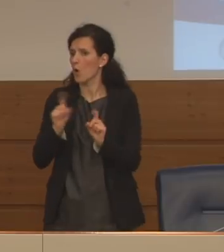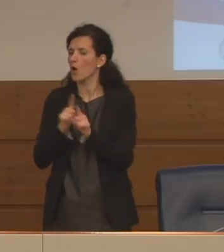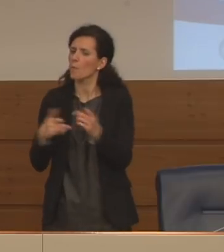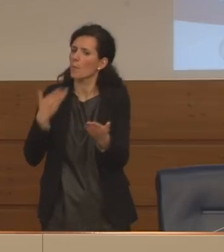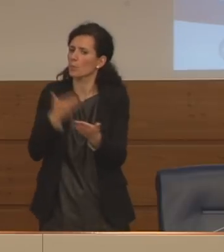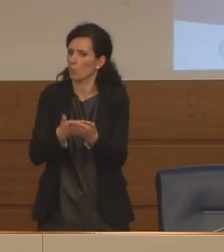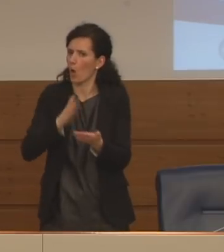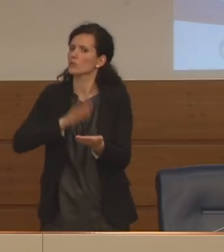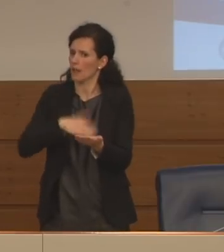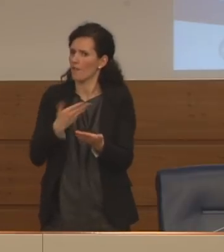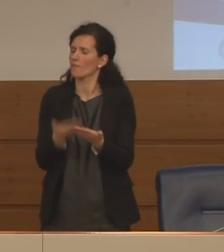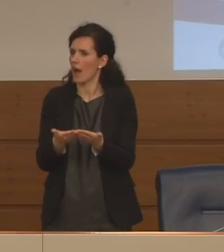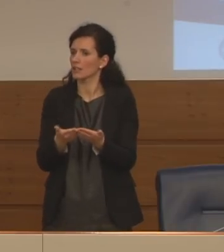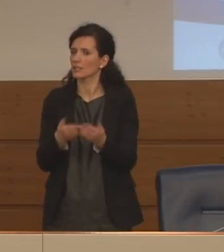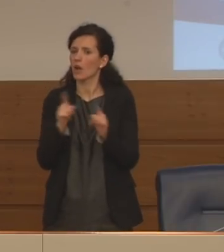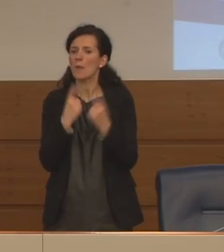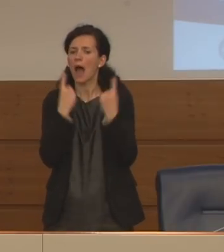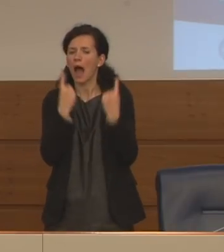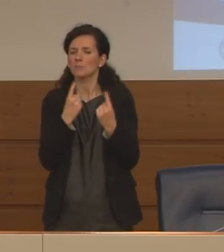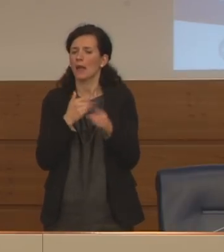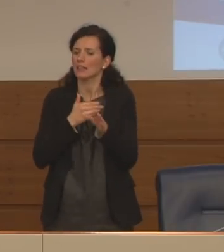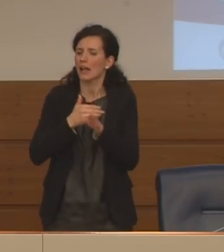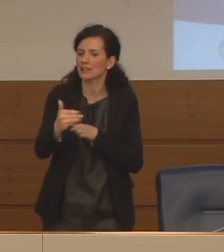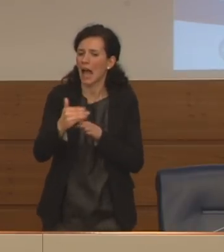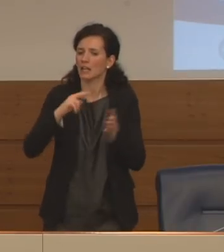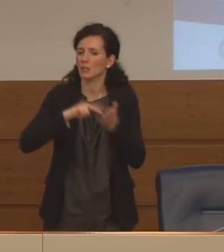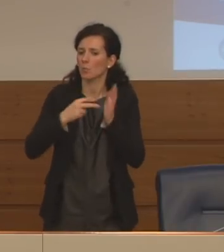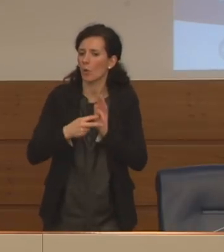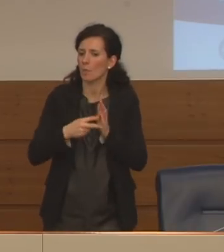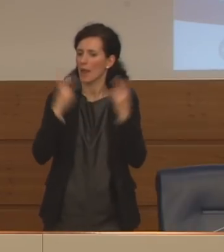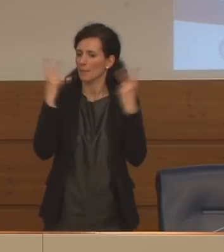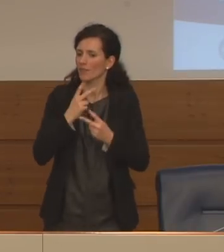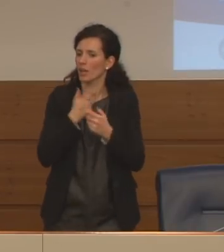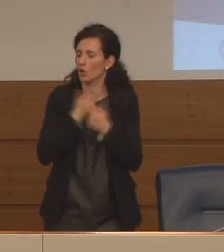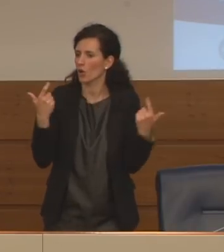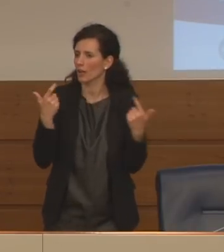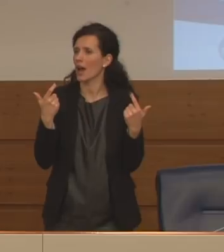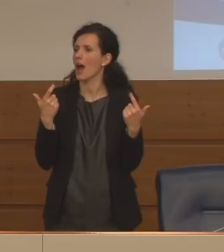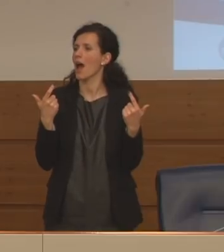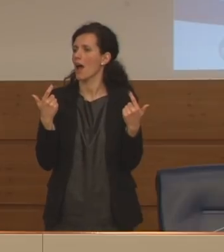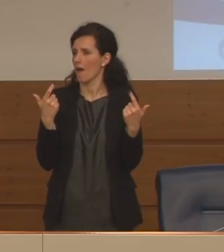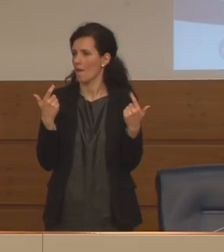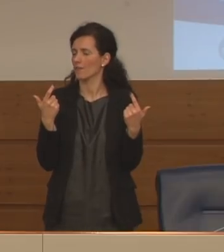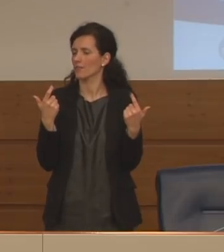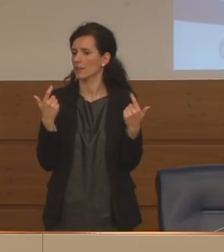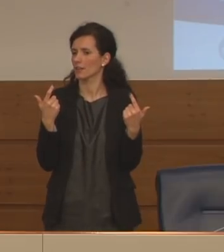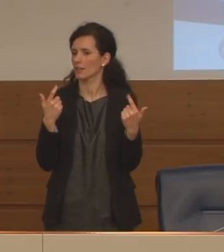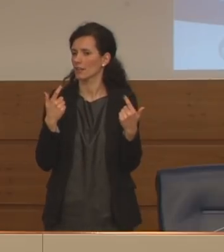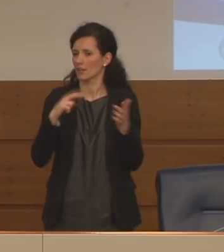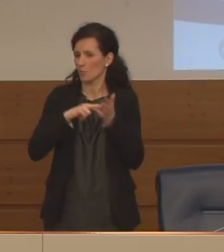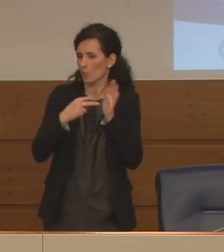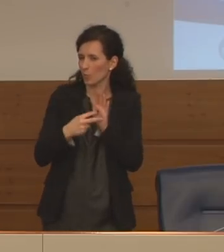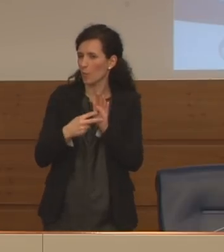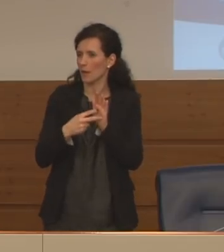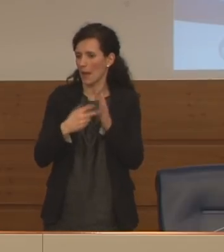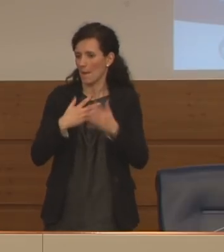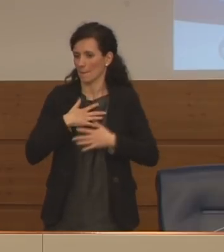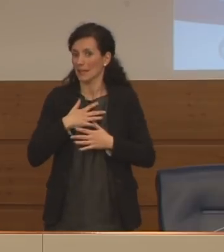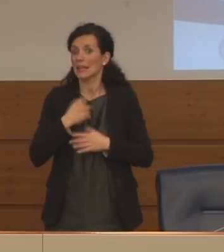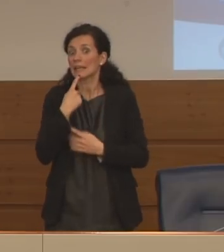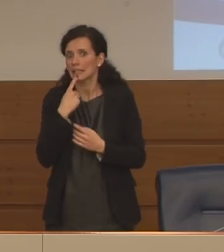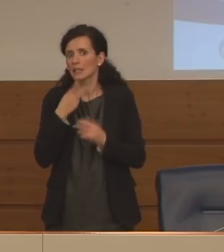intervenire troppo in ritardo quando ci sono già delle condizioni molto aggravate soprattutto anche per le persone